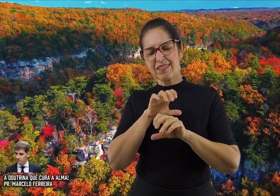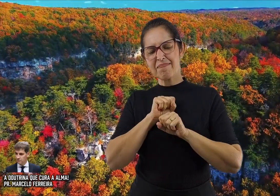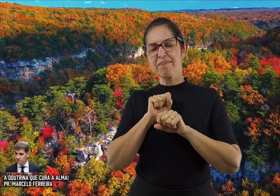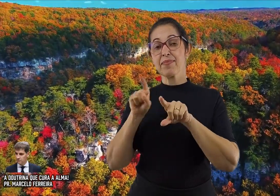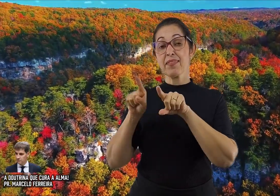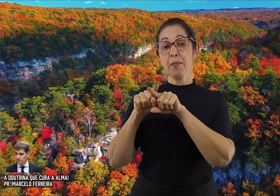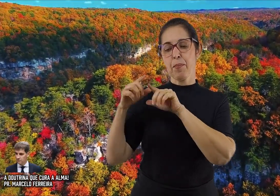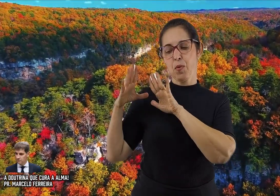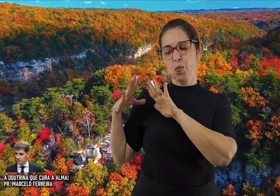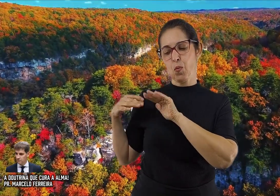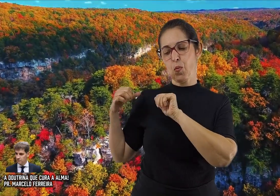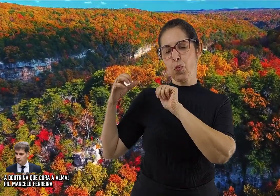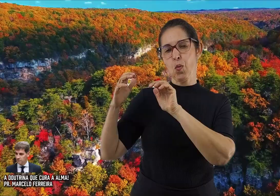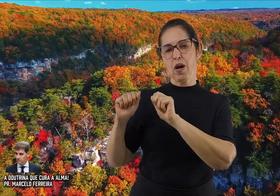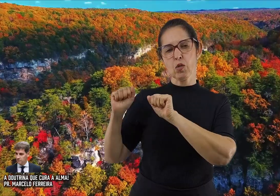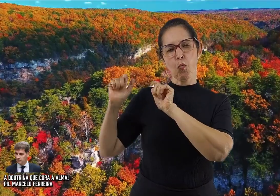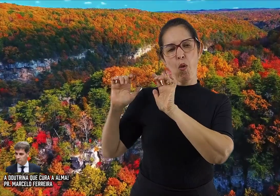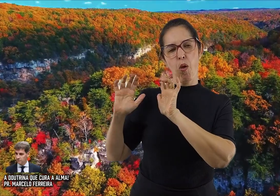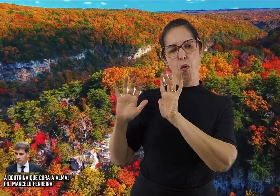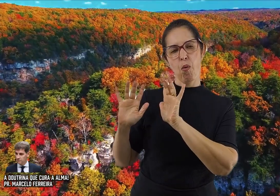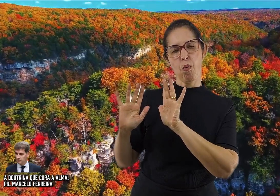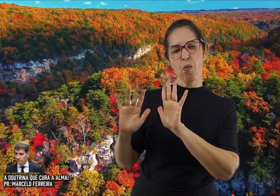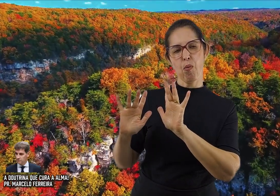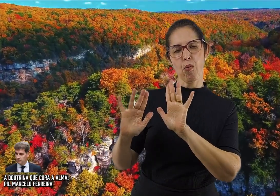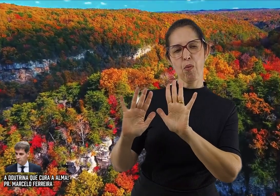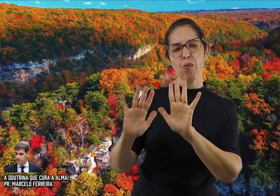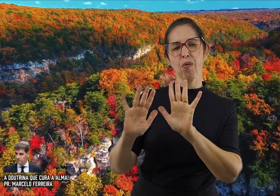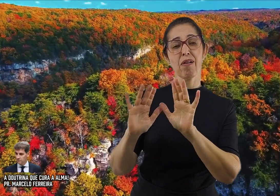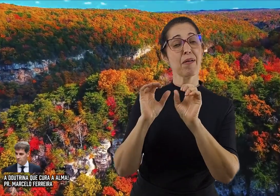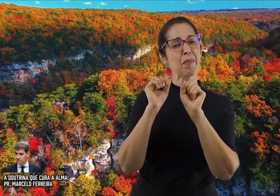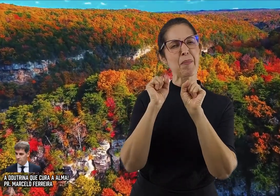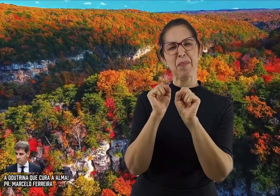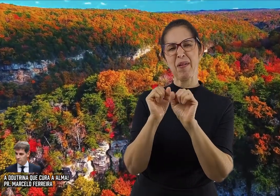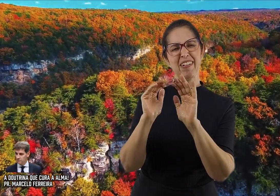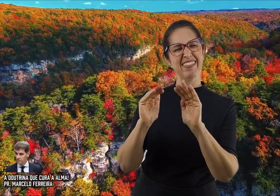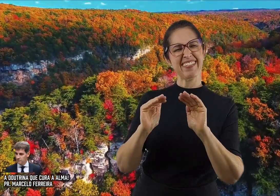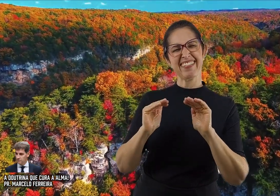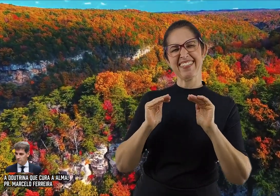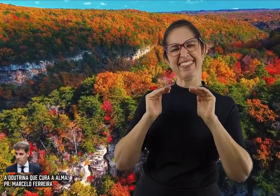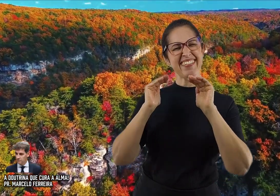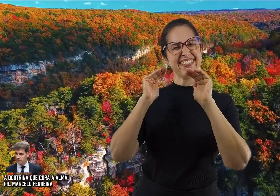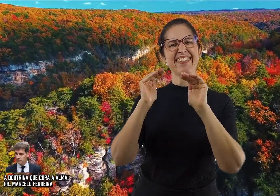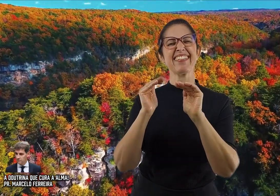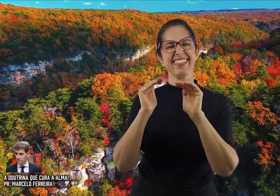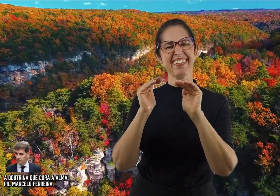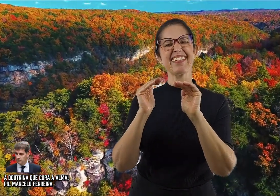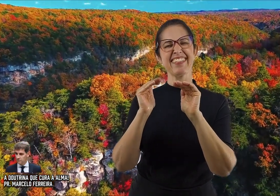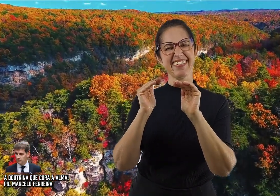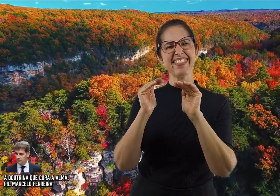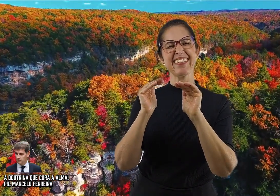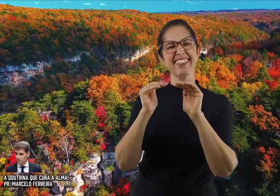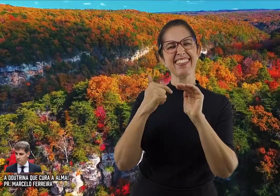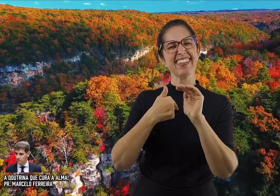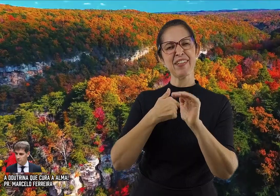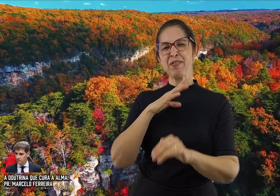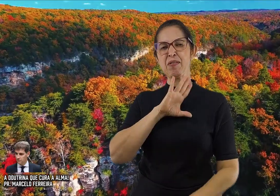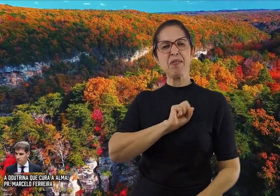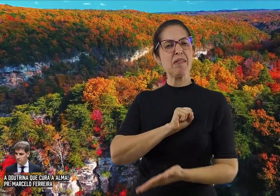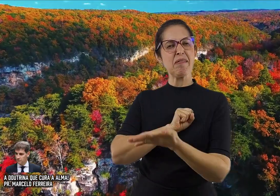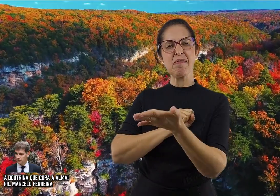anjos passeiam no vosso meio. Podeis exaltar aquele que vos